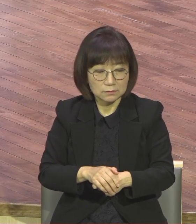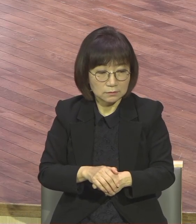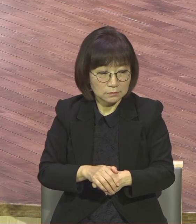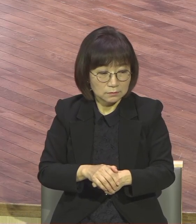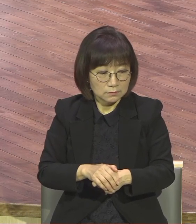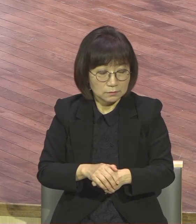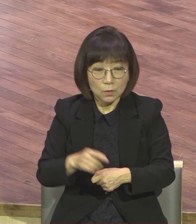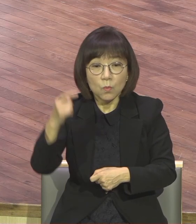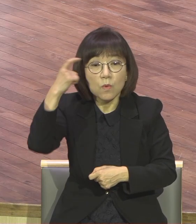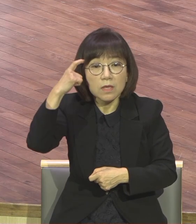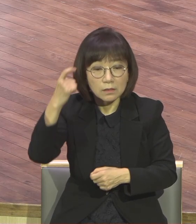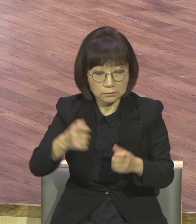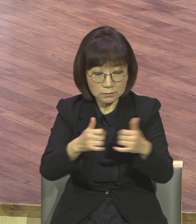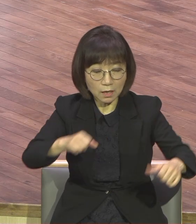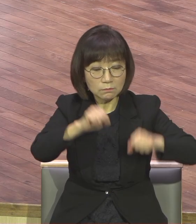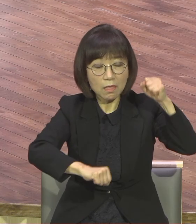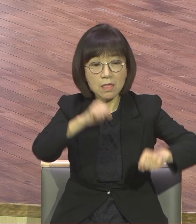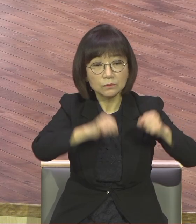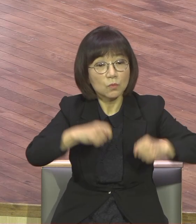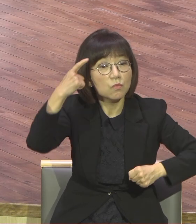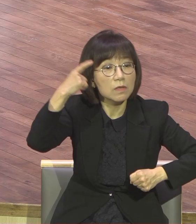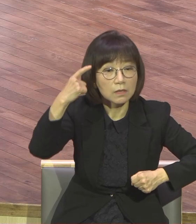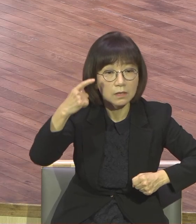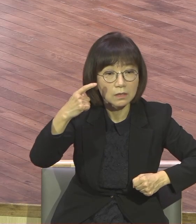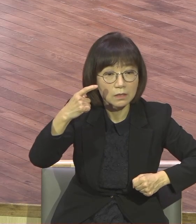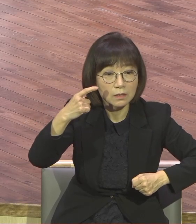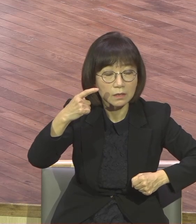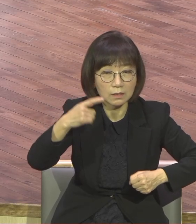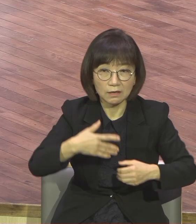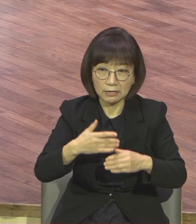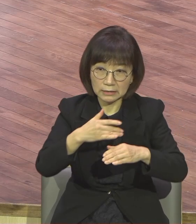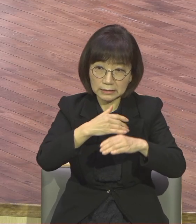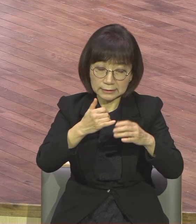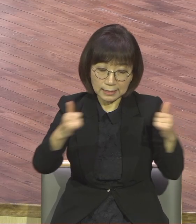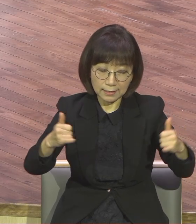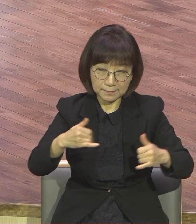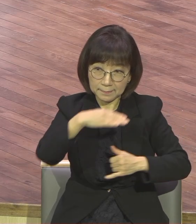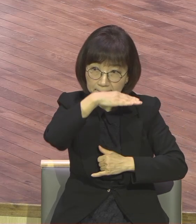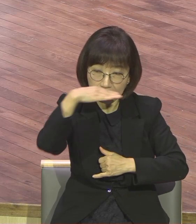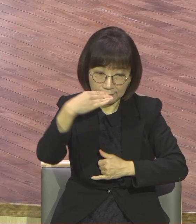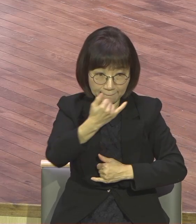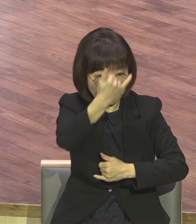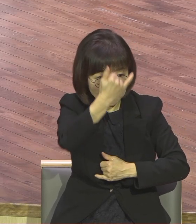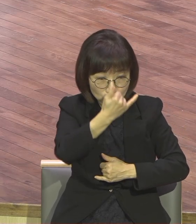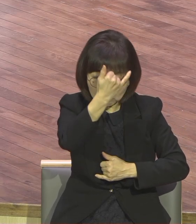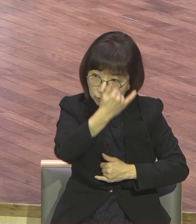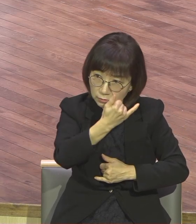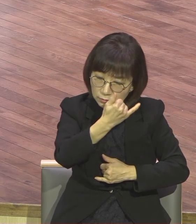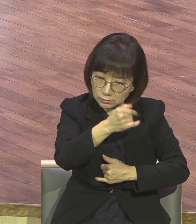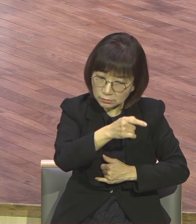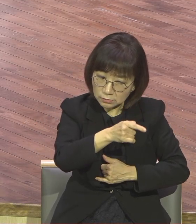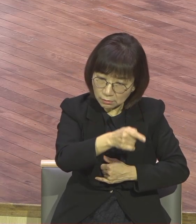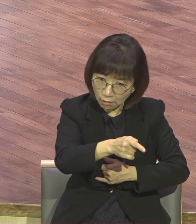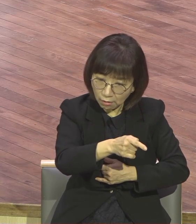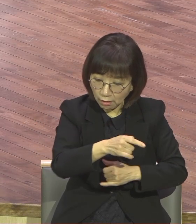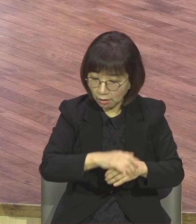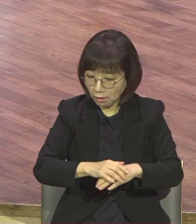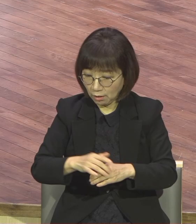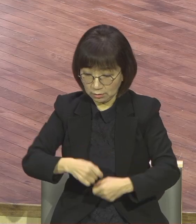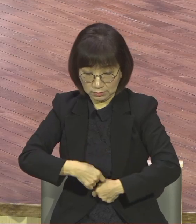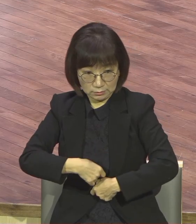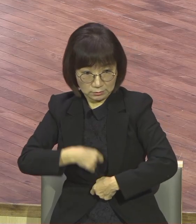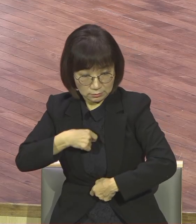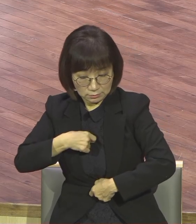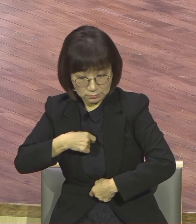일부를 인간에게 돌리고 윤리 결핍의 원인과 해결책을 칭의론에서